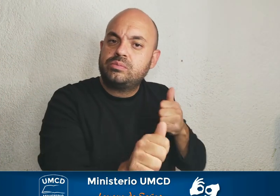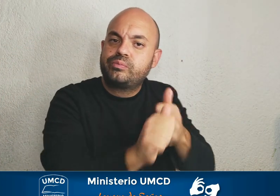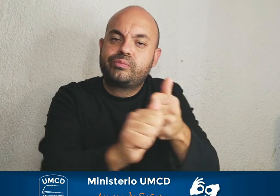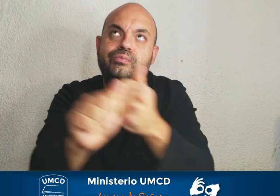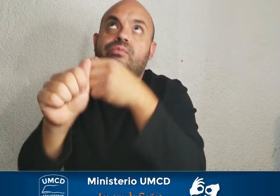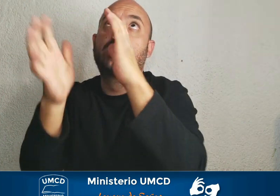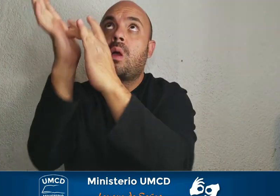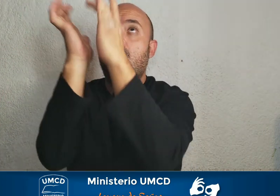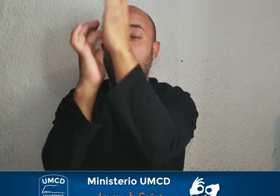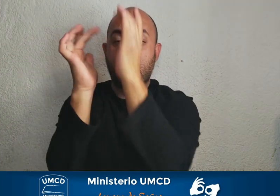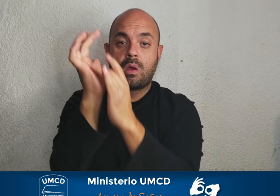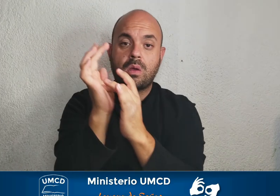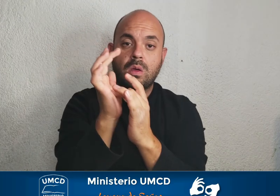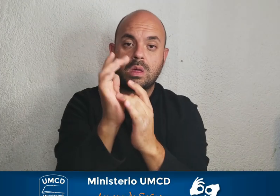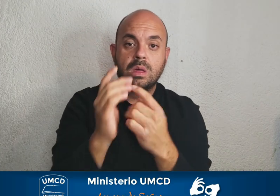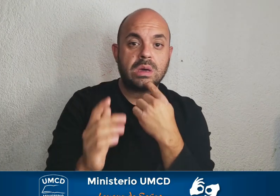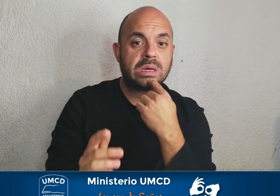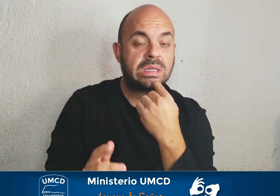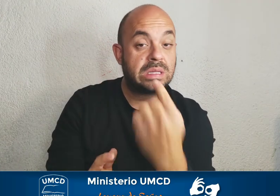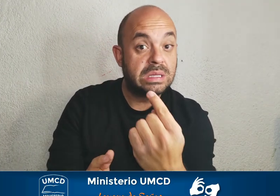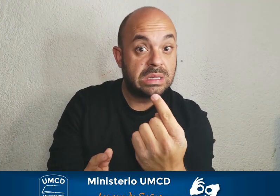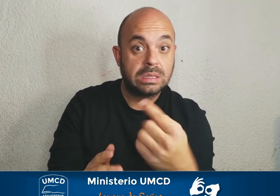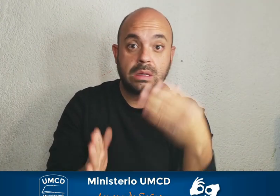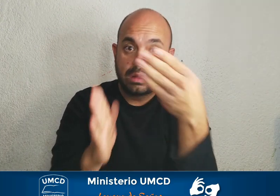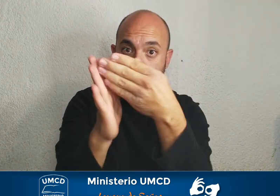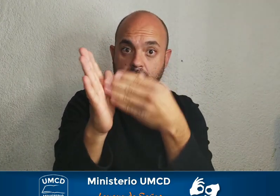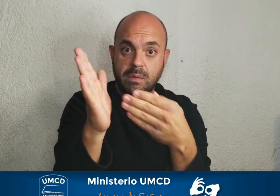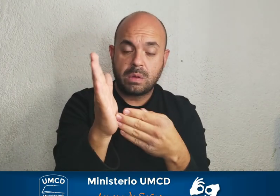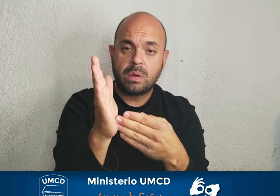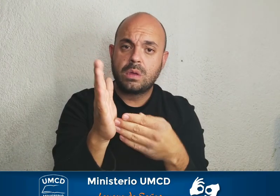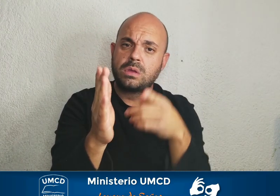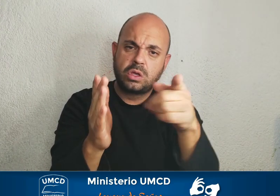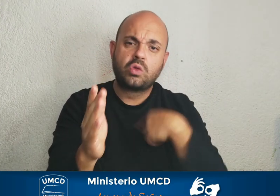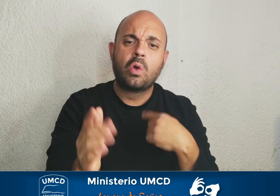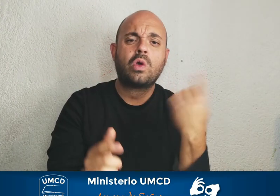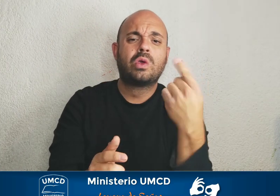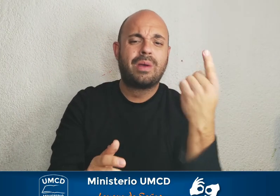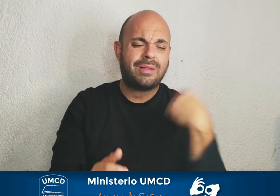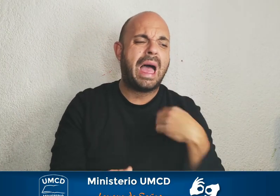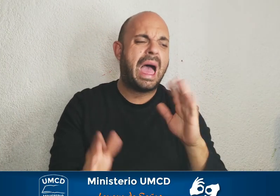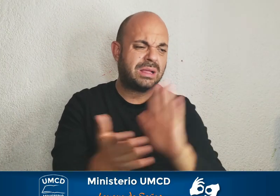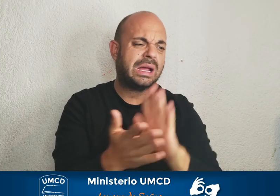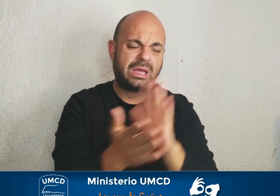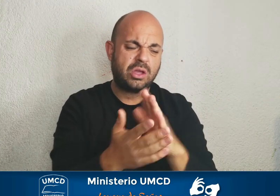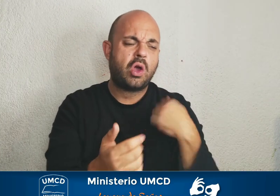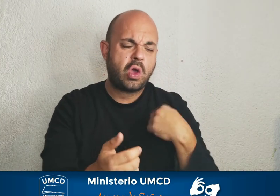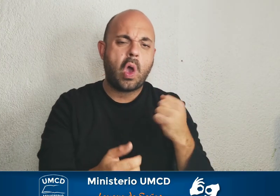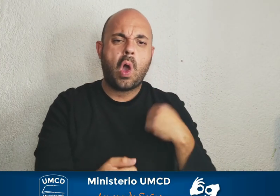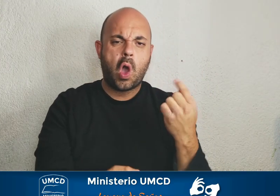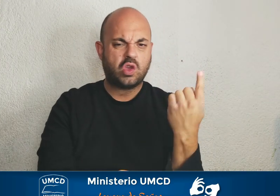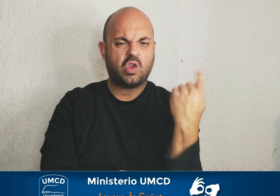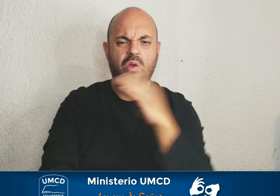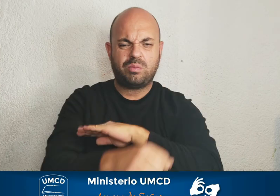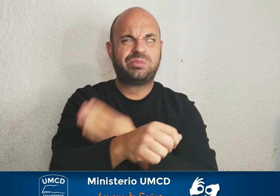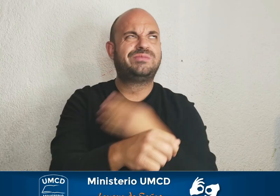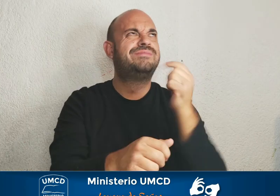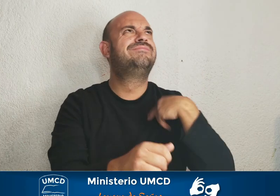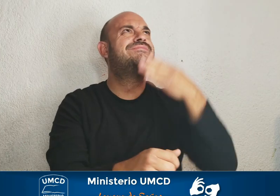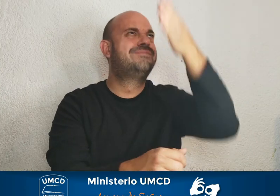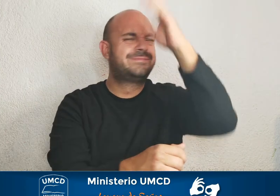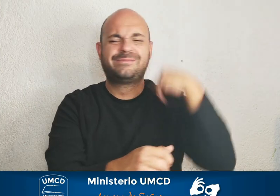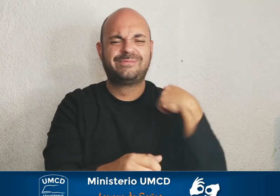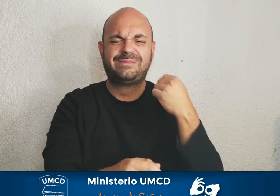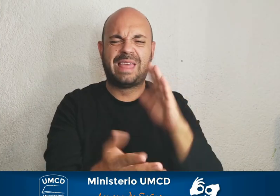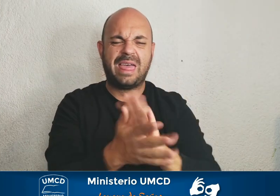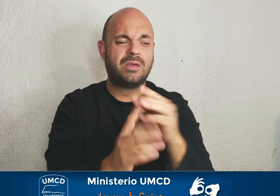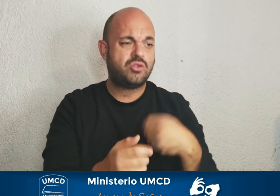los versículos siguientes de que ¿qué le va a aprovechar al hombre si hiciera todo lo que quisiera y tal vez conseguir todo eso,